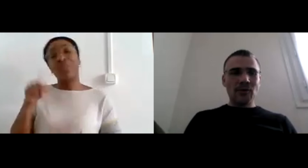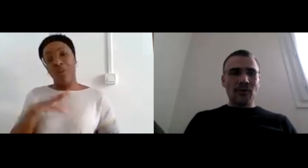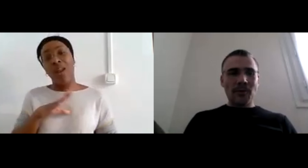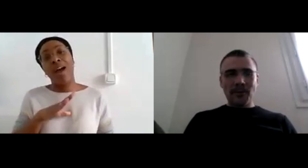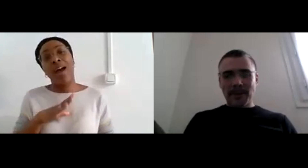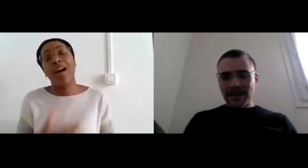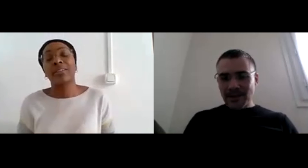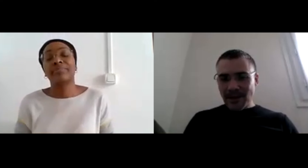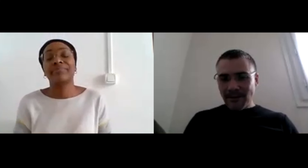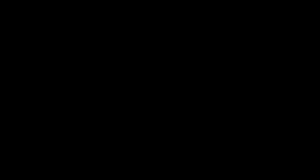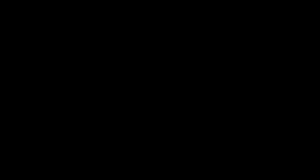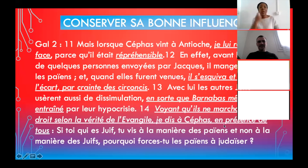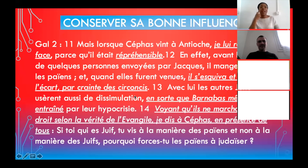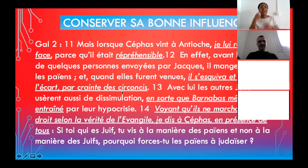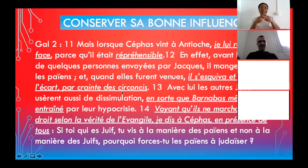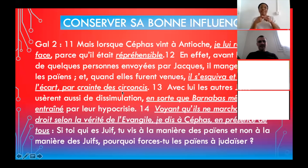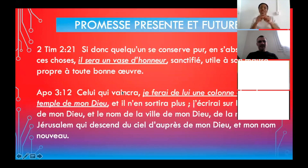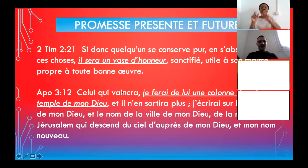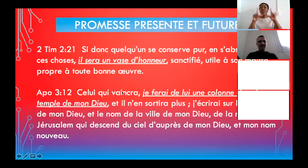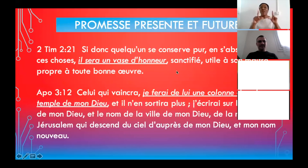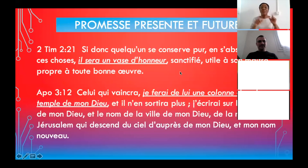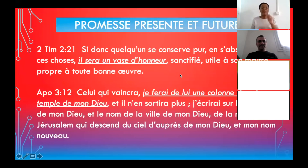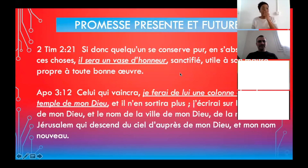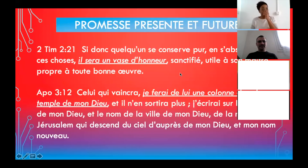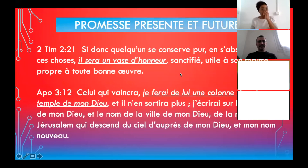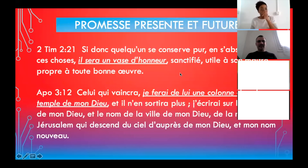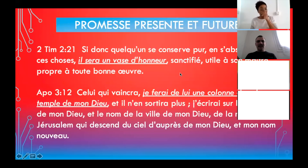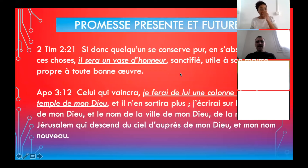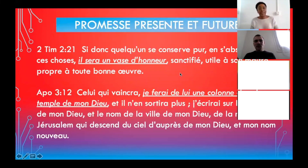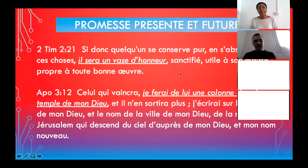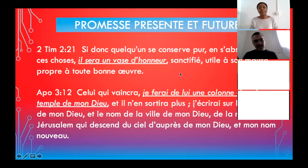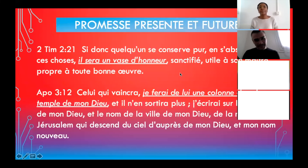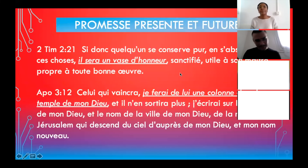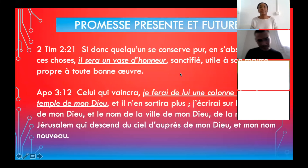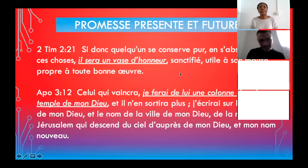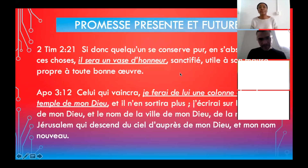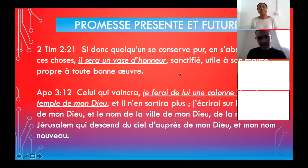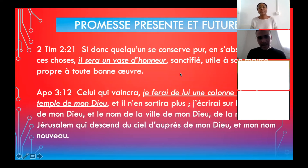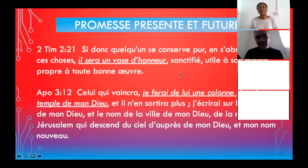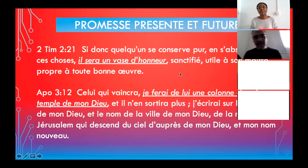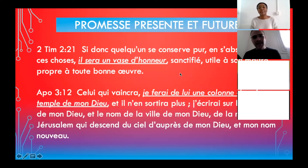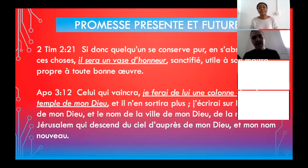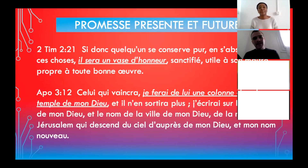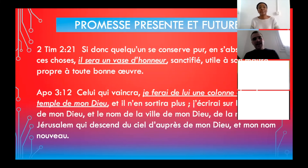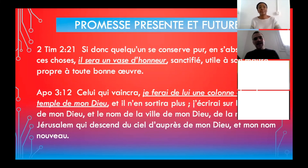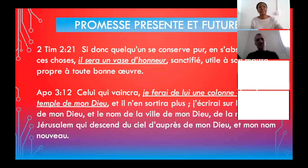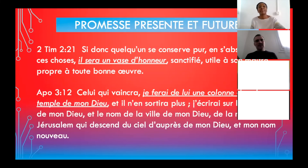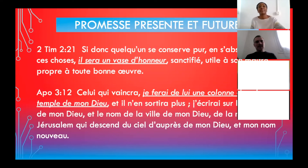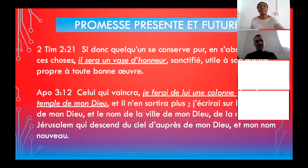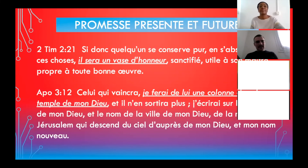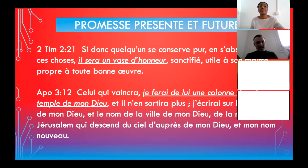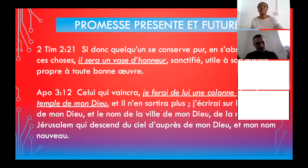Je reprends mon partage d'écran. Voilà. Les promesses liées à